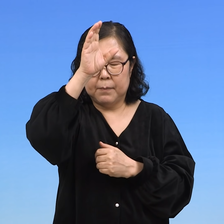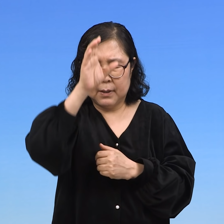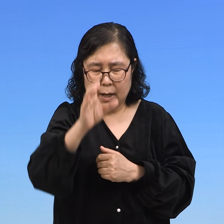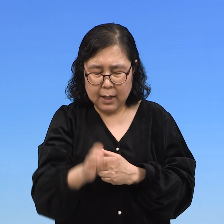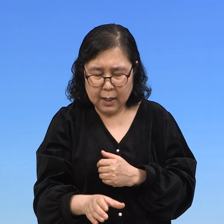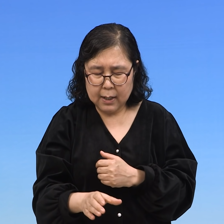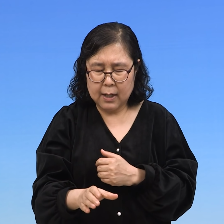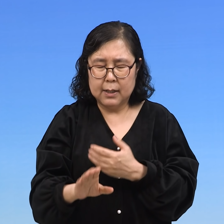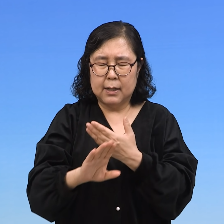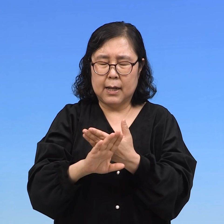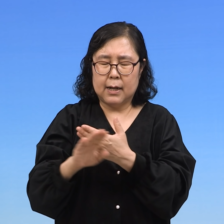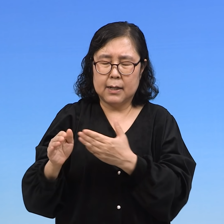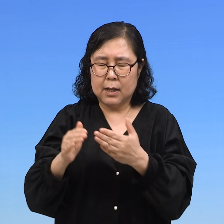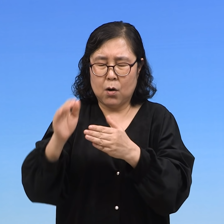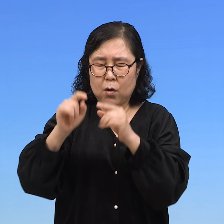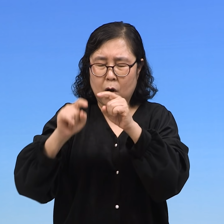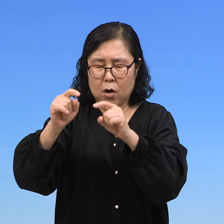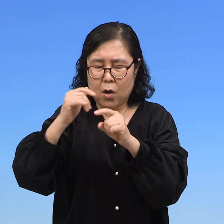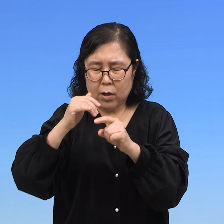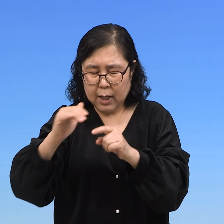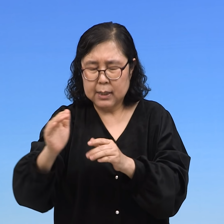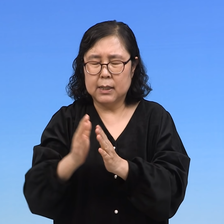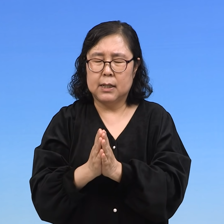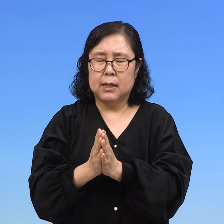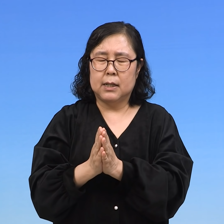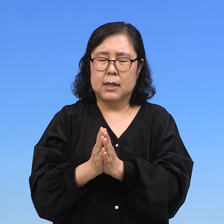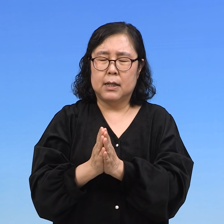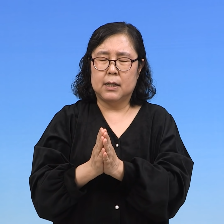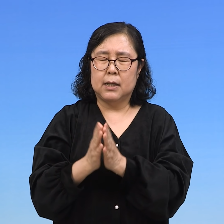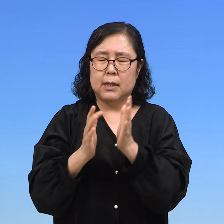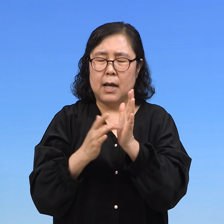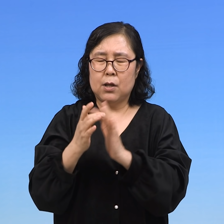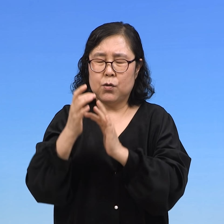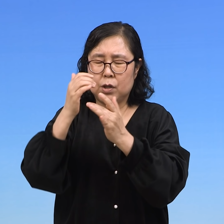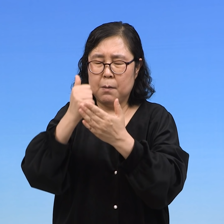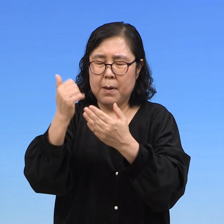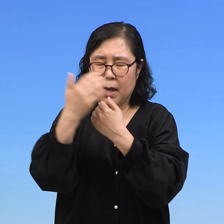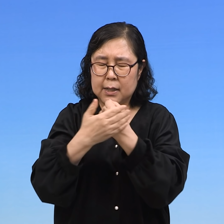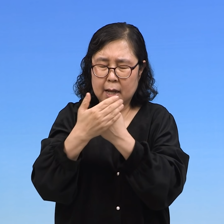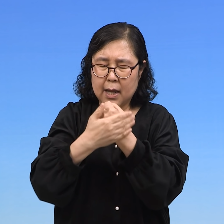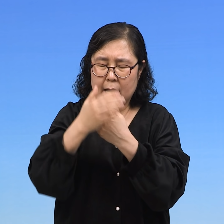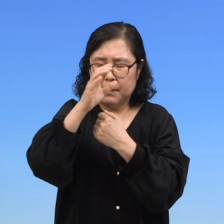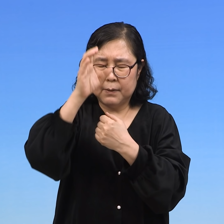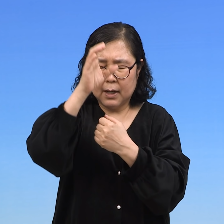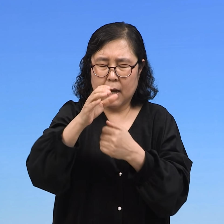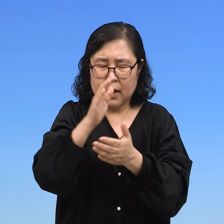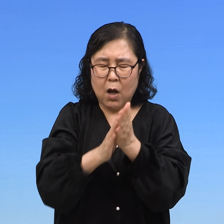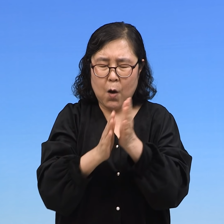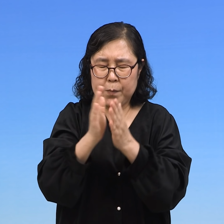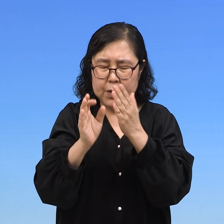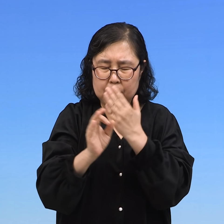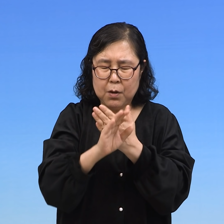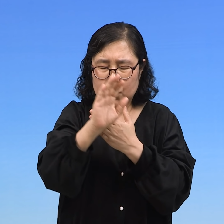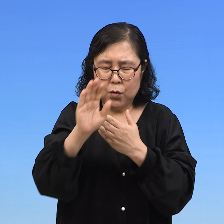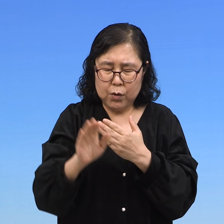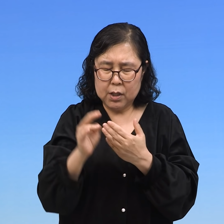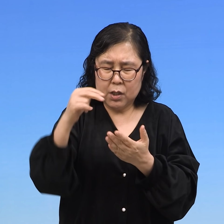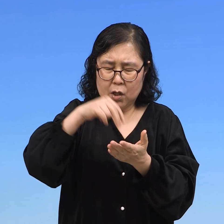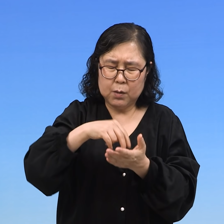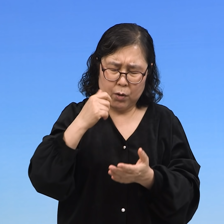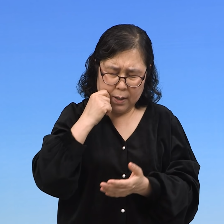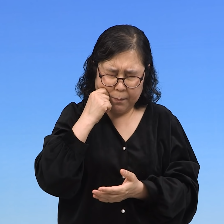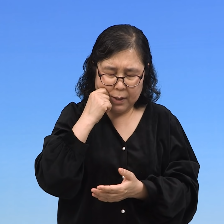십자가로는 다른 길로 걸어가신 주님의 도구인 은혜의 십자가가 아니면 우리는 설 수